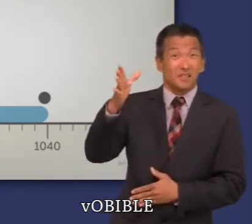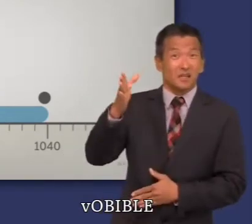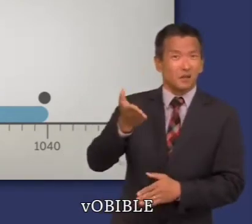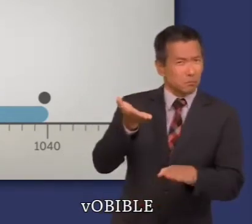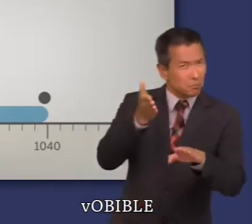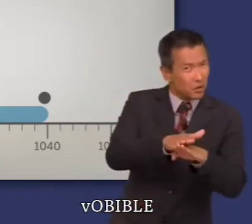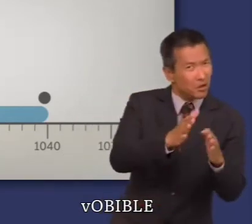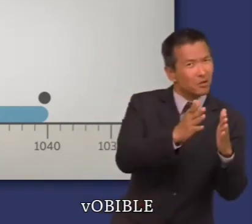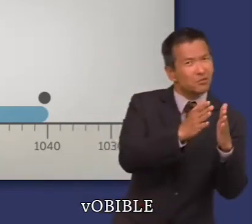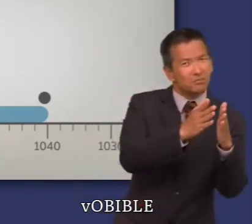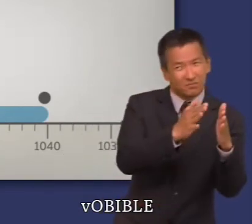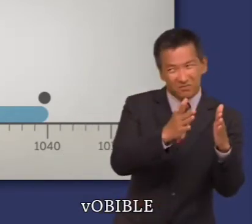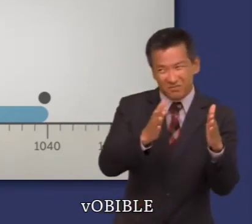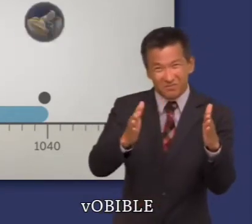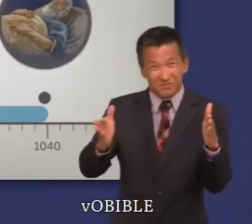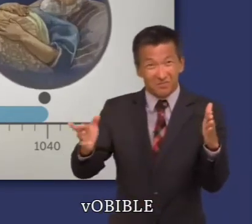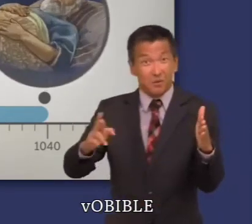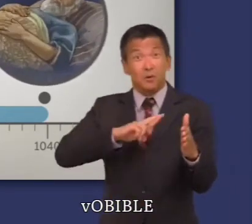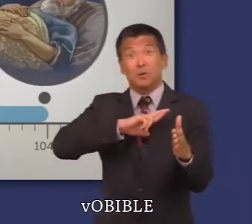Introduction au 2e livre de Samuel.